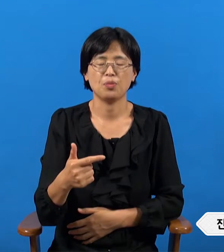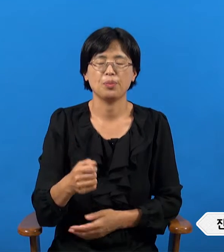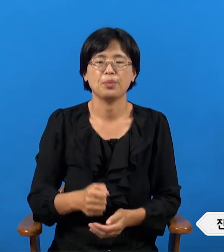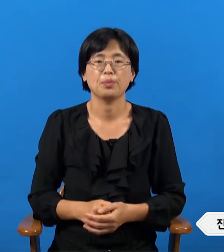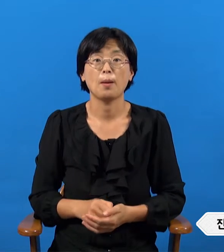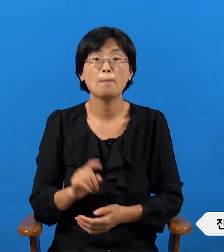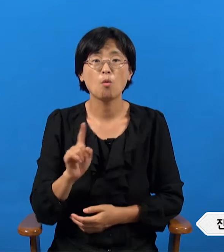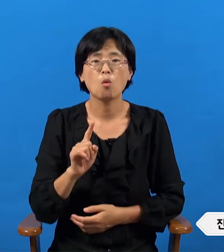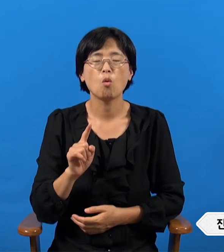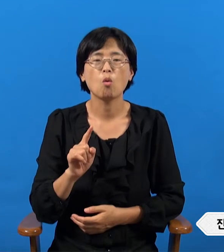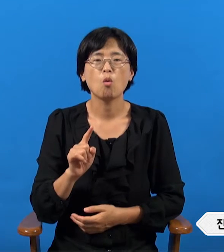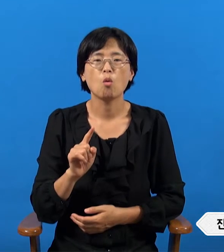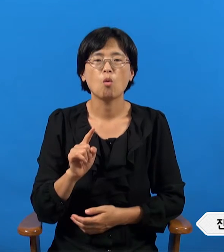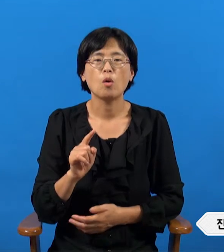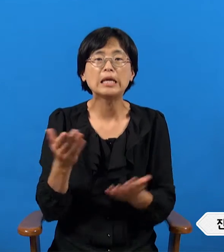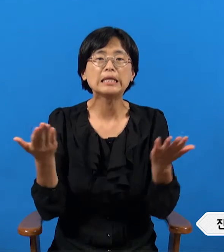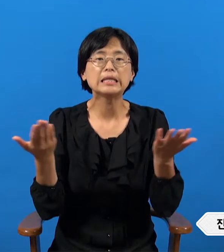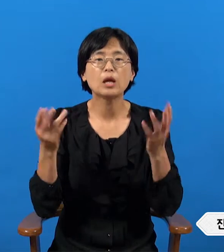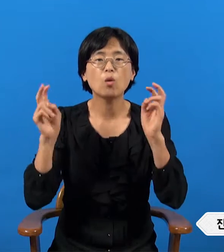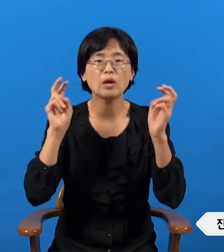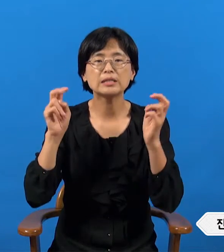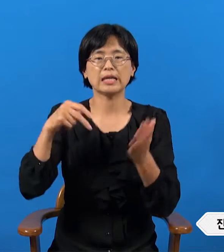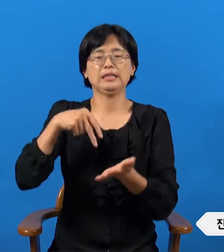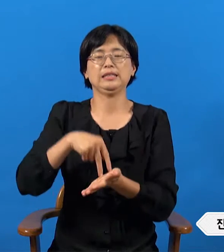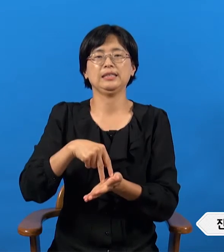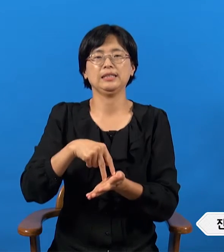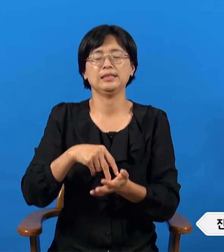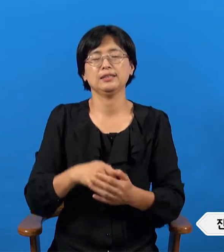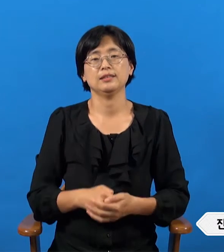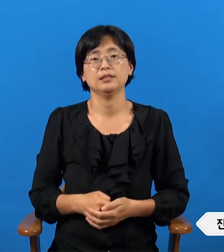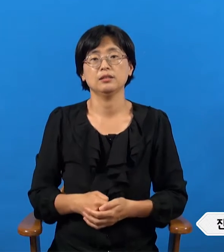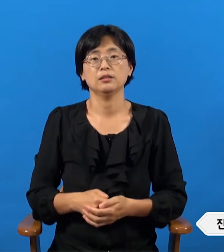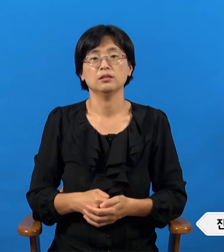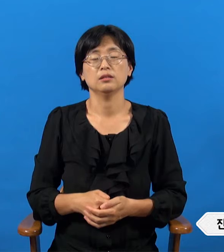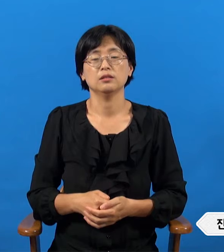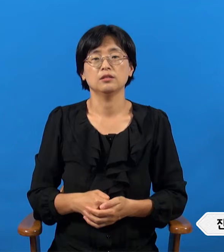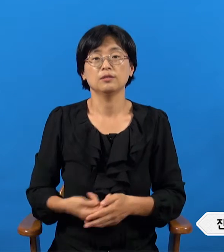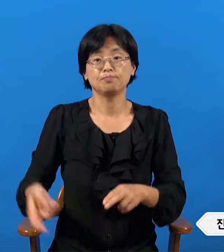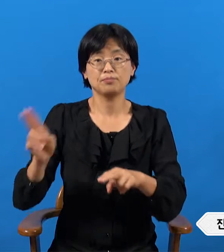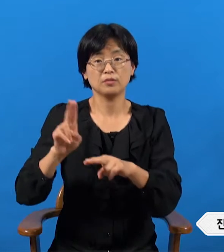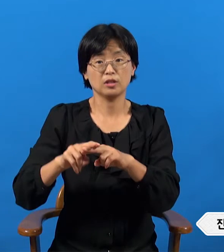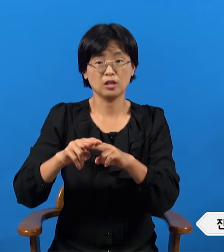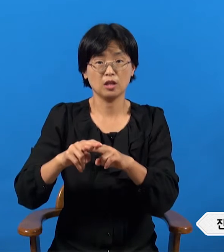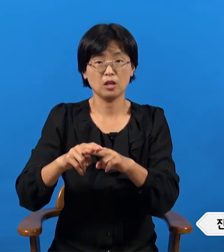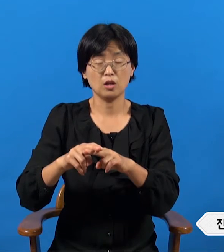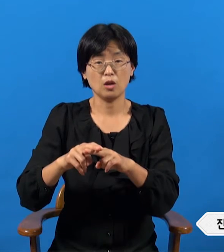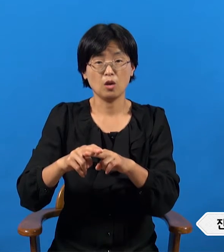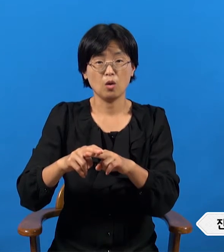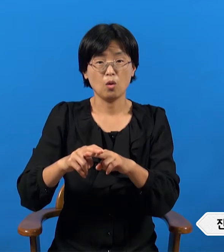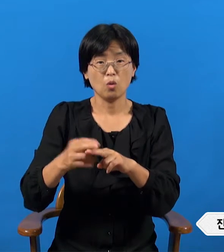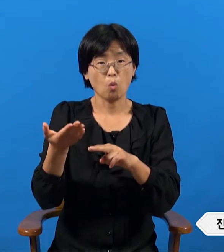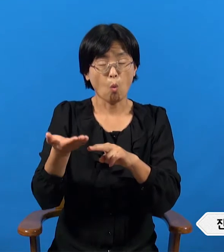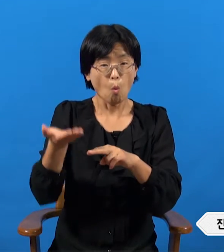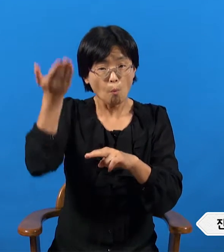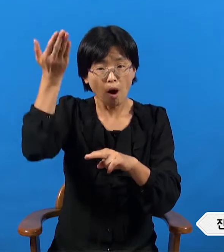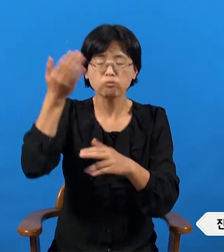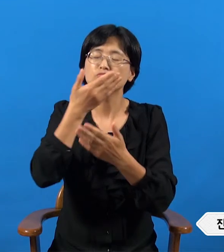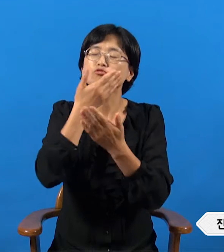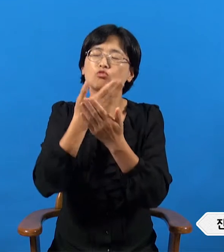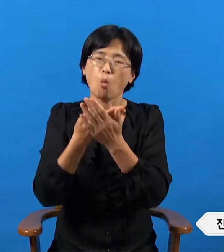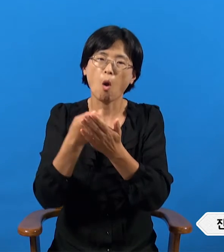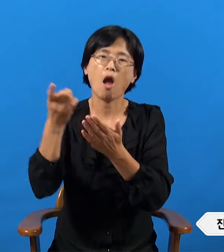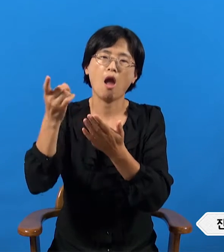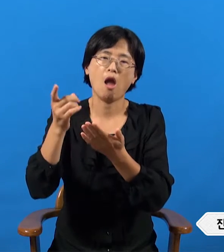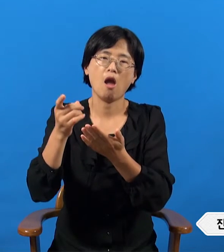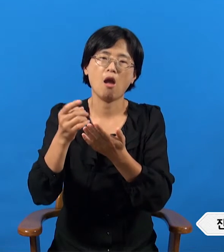지위에 있느냐로 세상은 우리를 판단합니다. 우리가 높은 지위에 있으면 그 사람은 소중한 사람이고 중요한